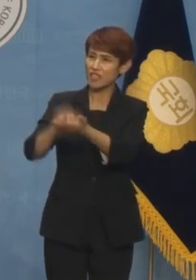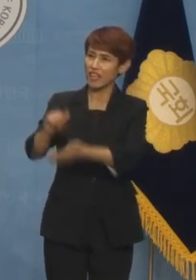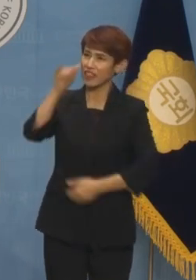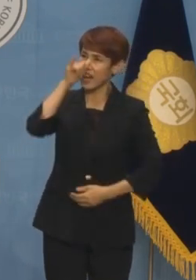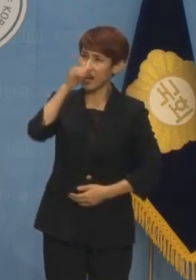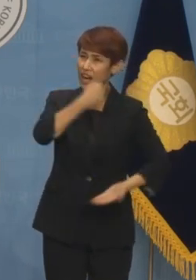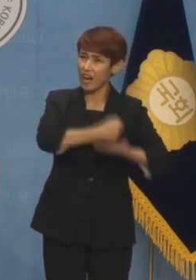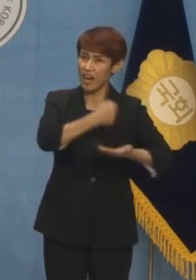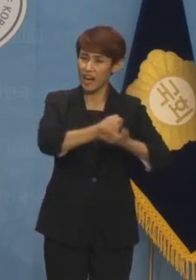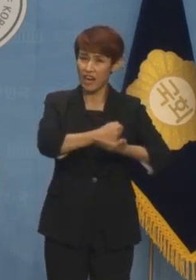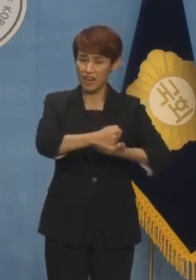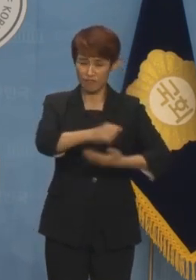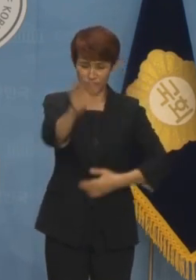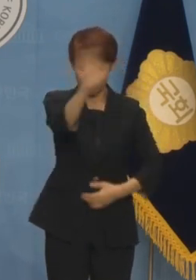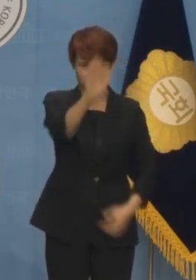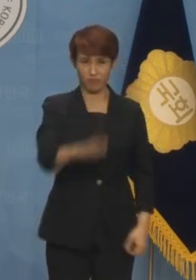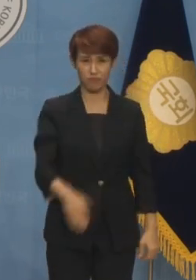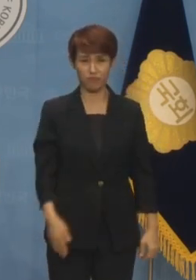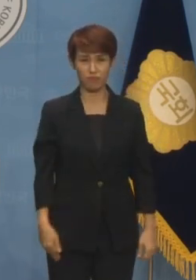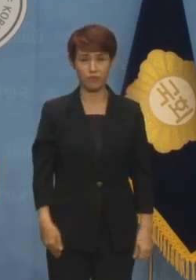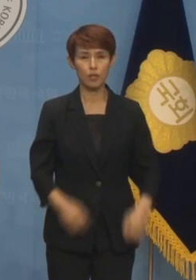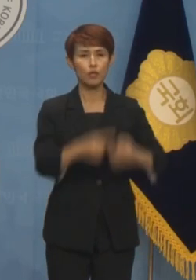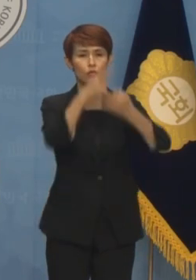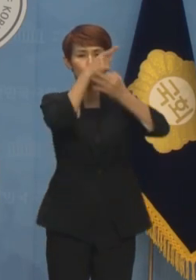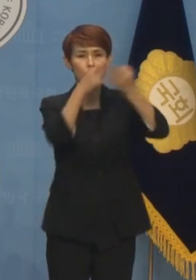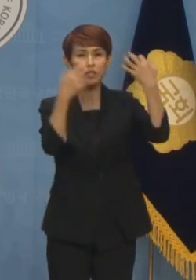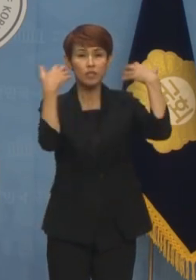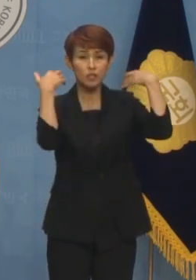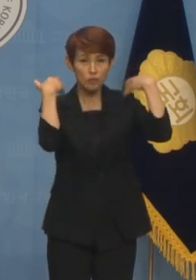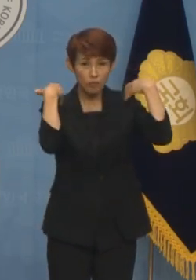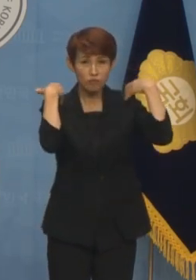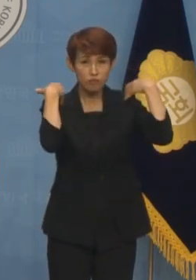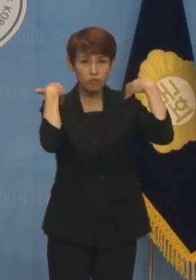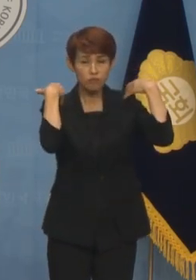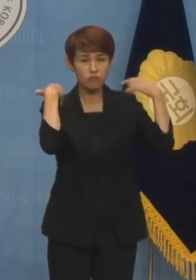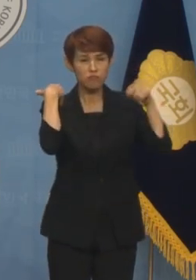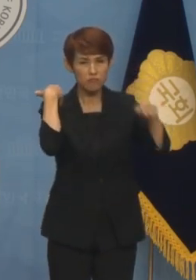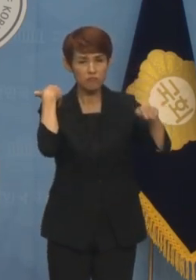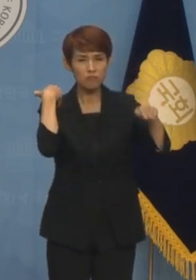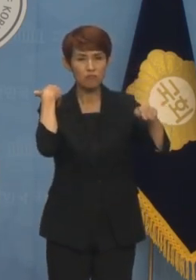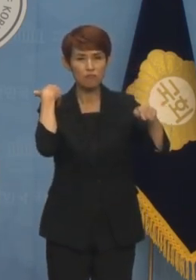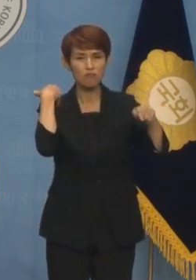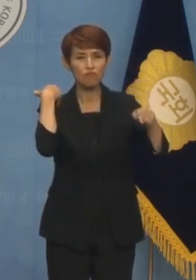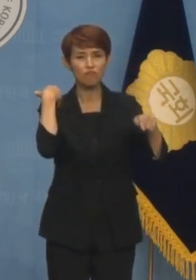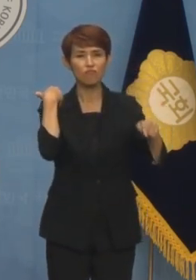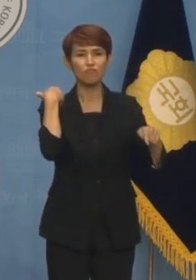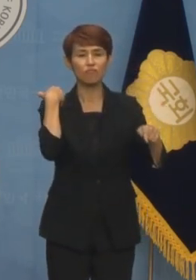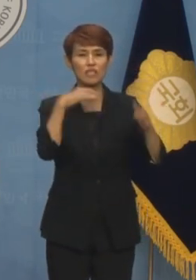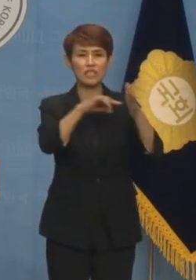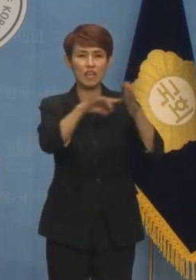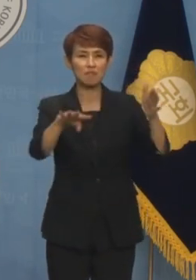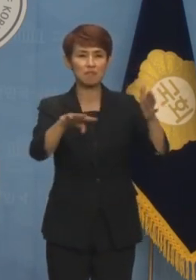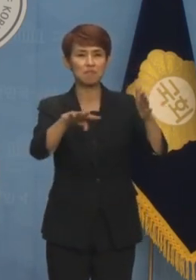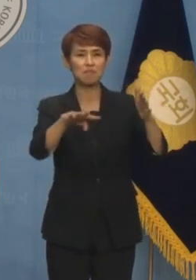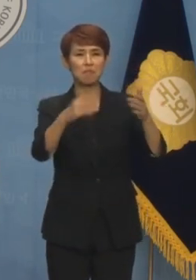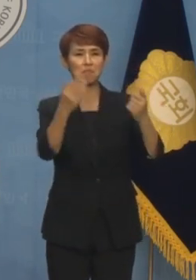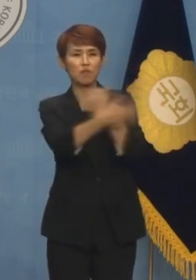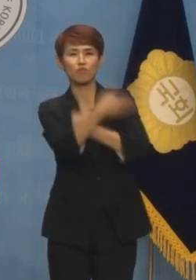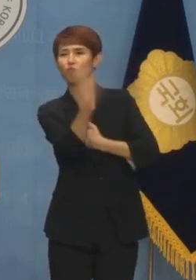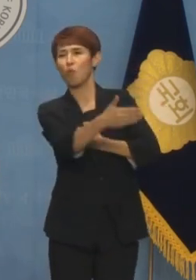아닙니다. 당장 윤석열 정부가 펼치고 있는 무절제한 감세 정책이 빚어내고